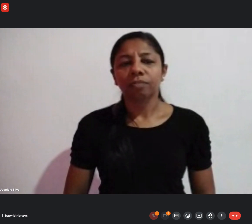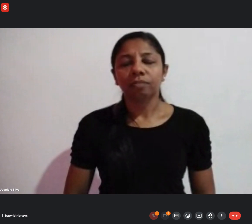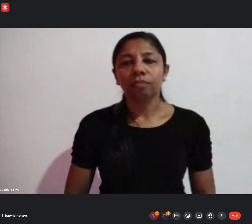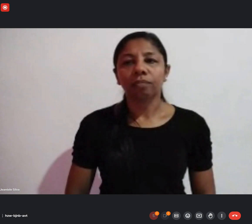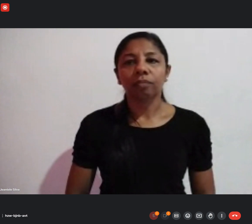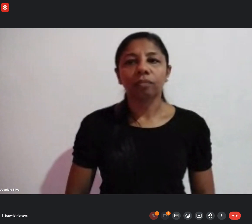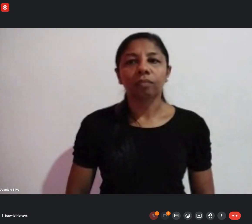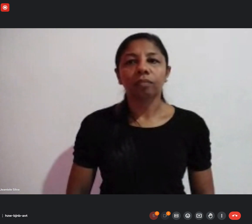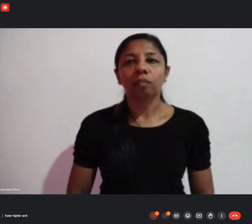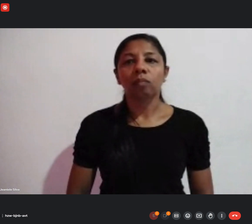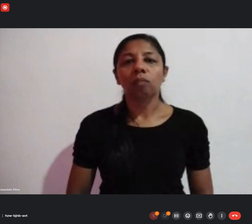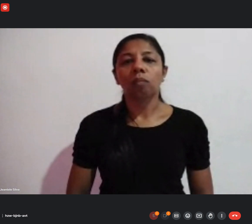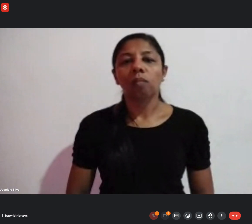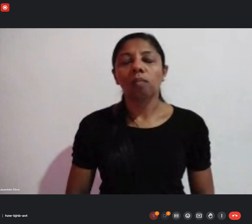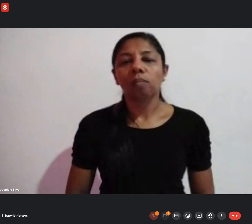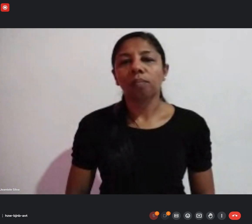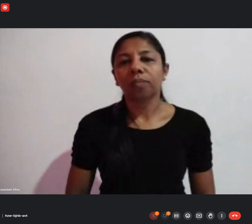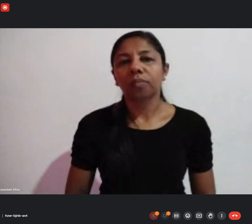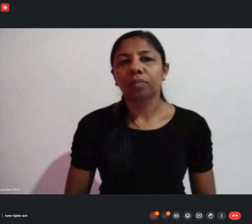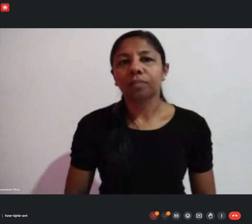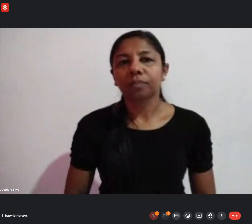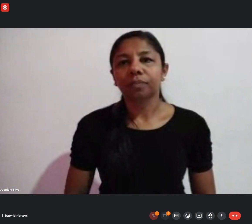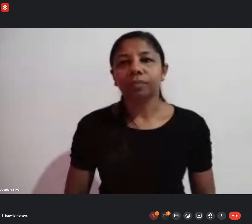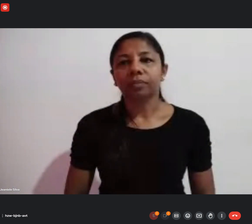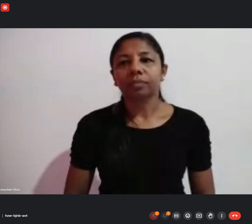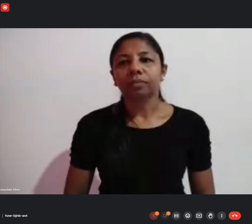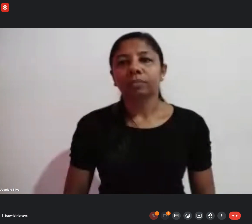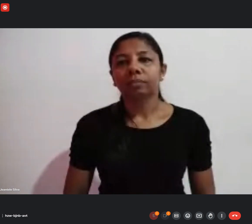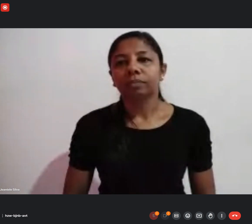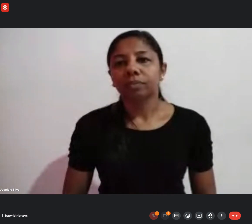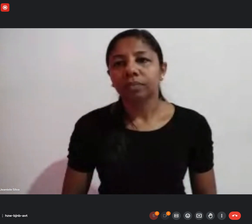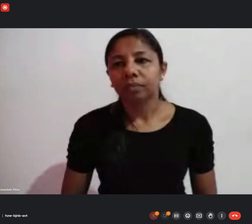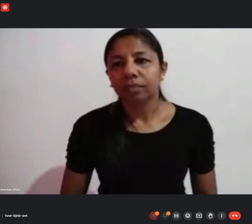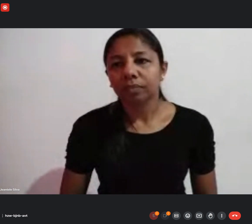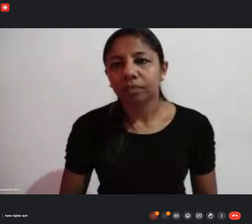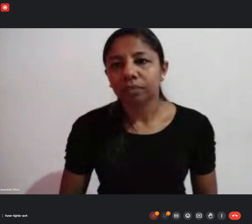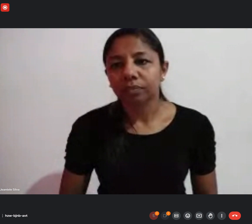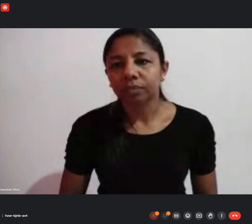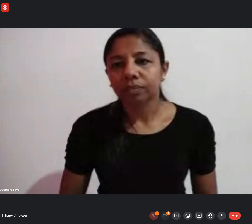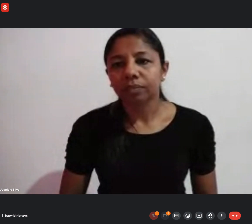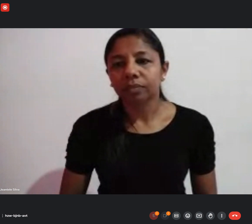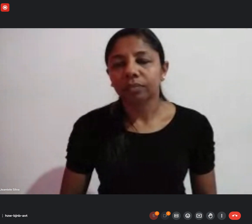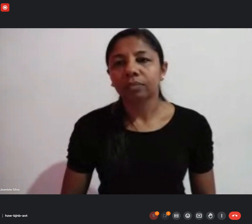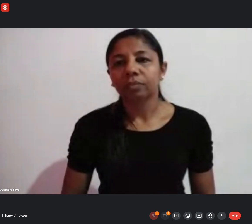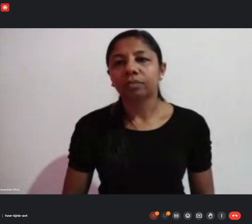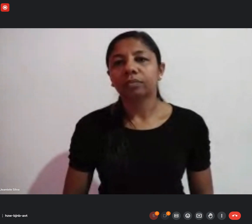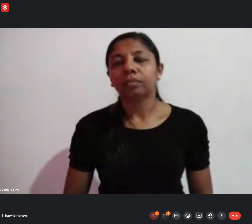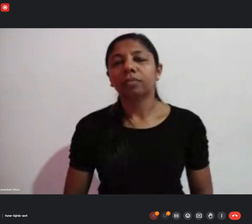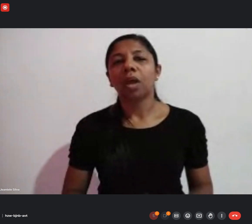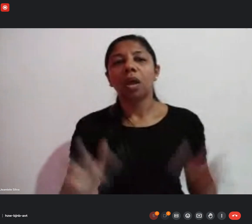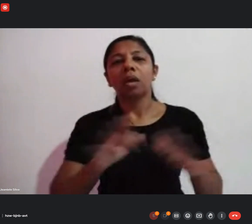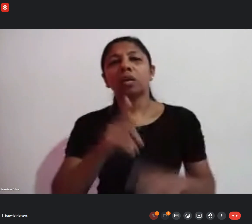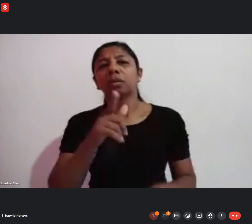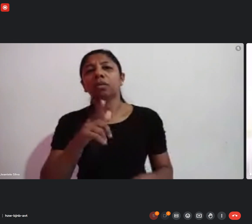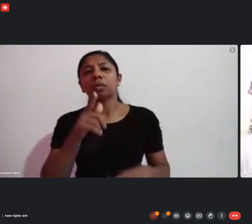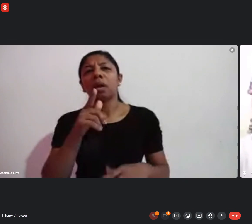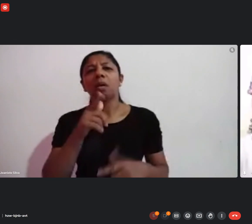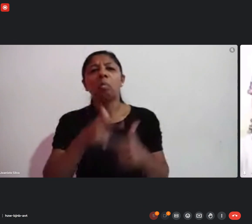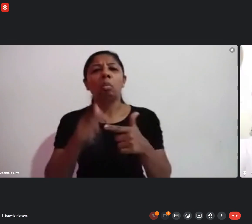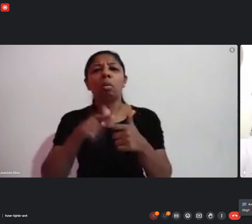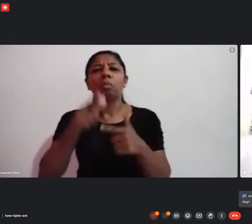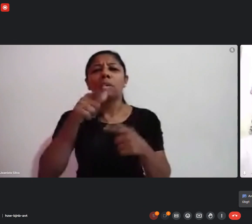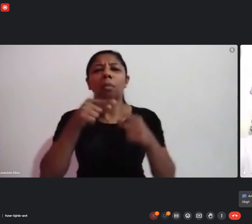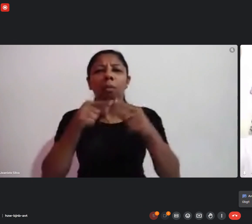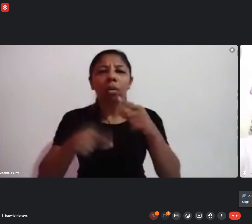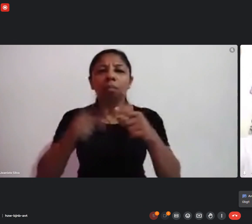homem homem está feliz gente está muito para vocês aí não está rolando agora